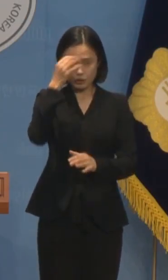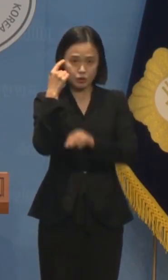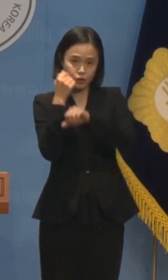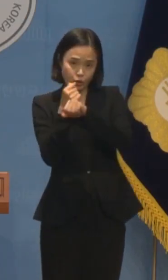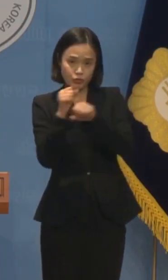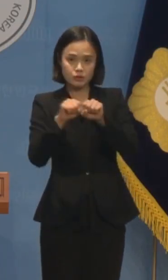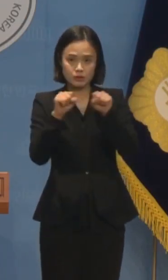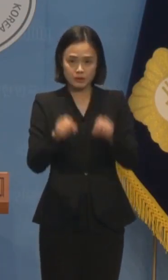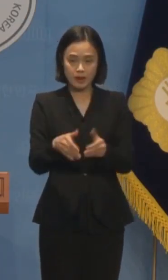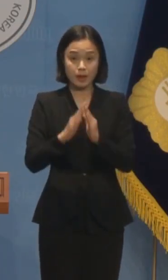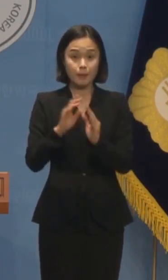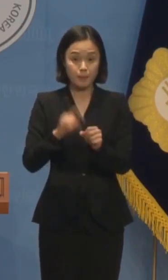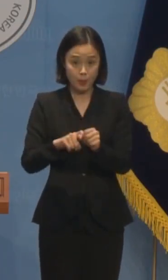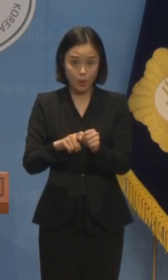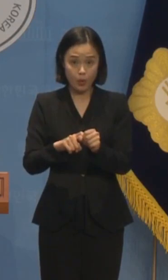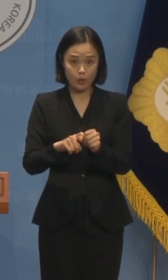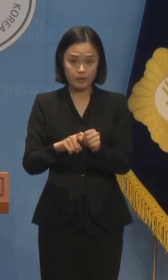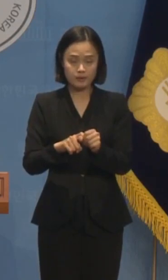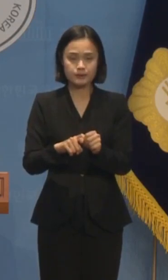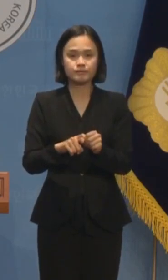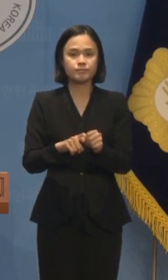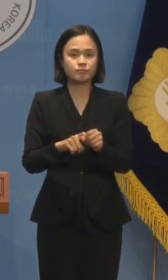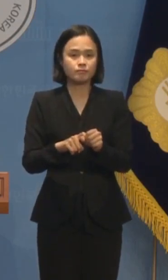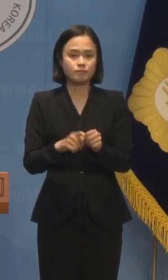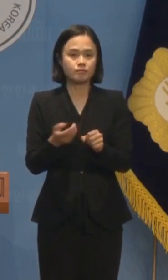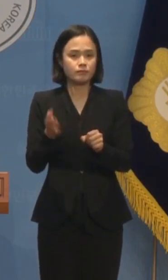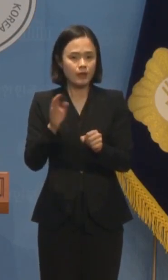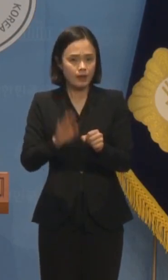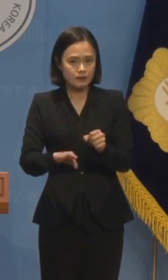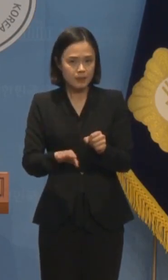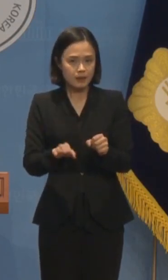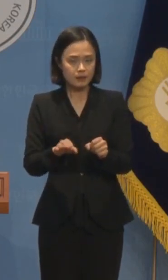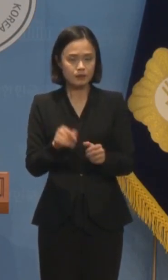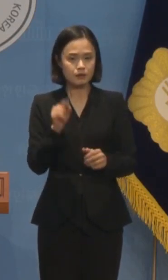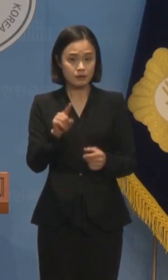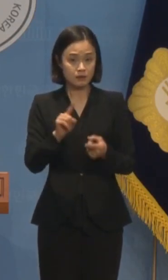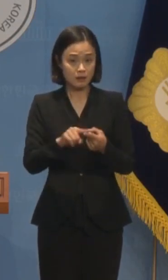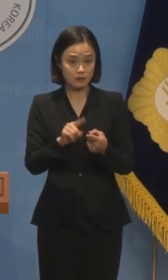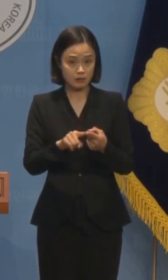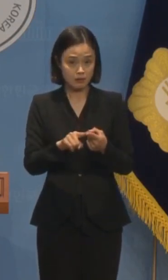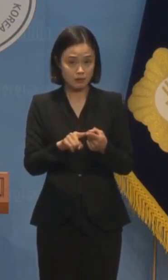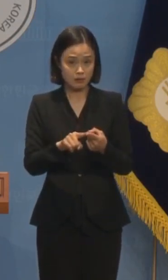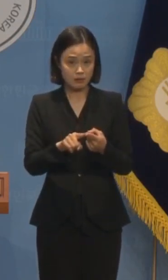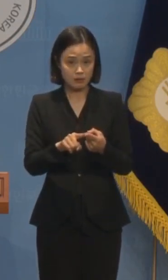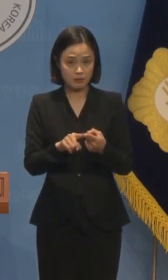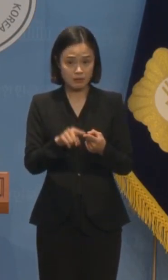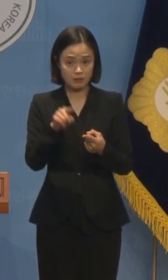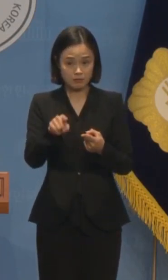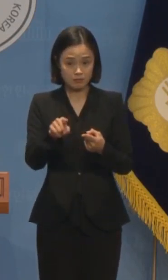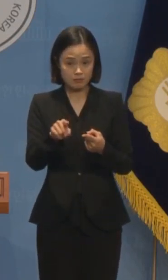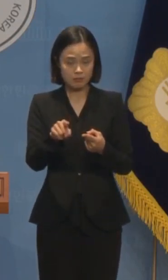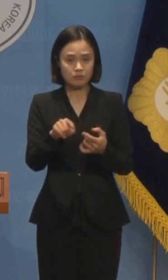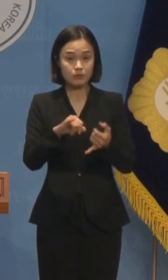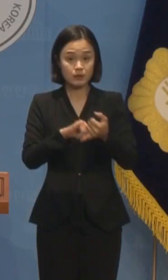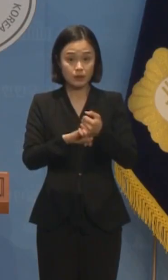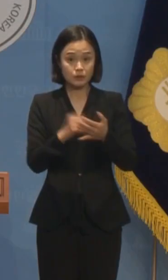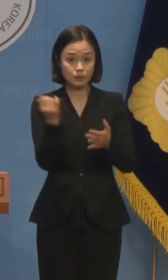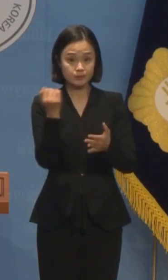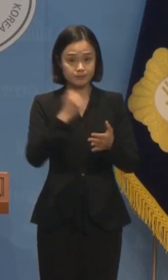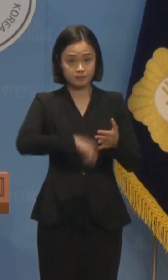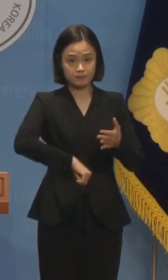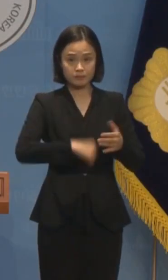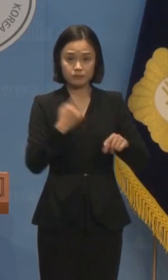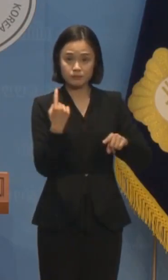위해서입니다. 하지만 윤석열 정권은 그 당연한 명제마저 깨트렸습니다.